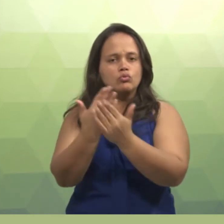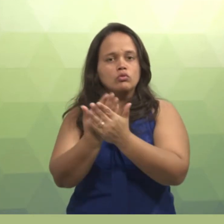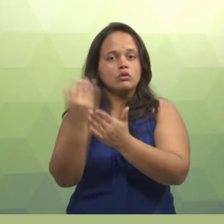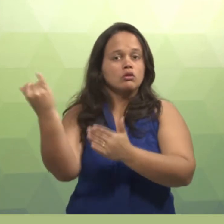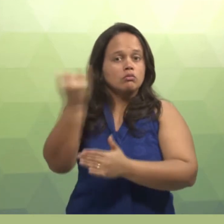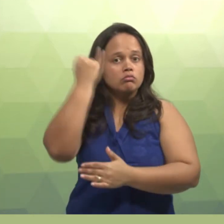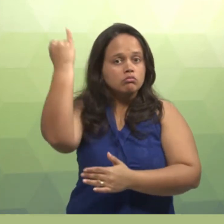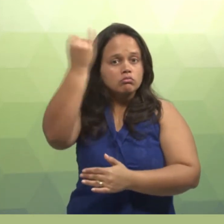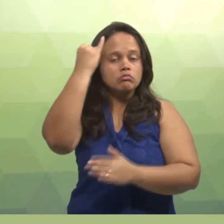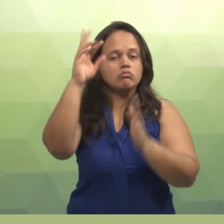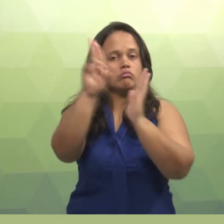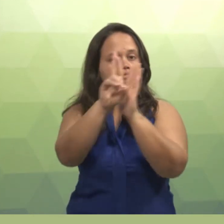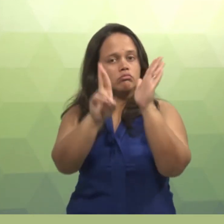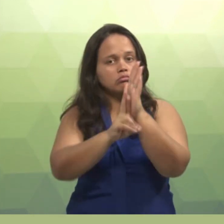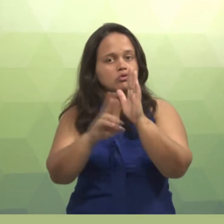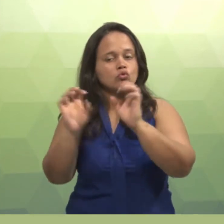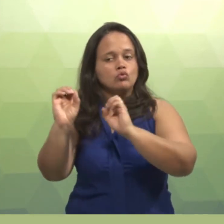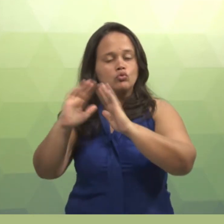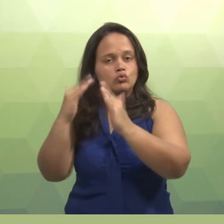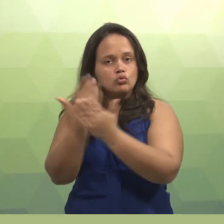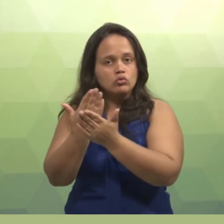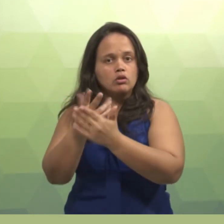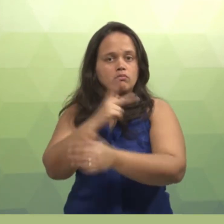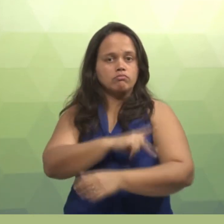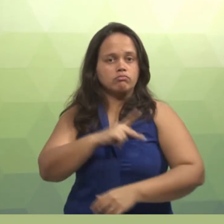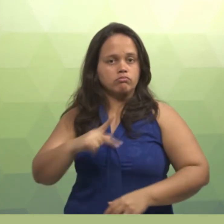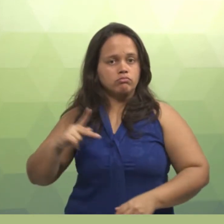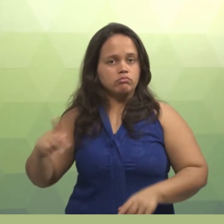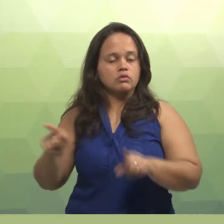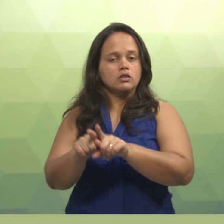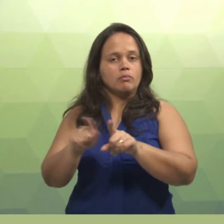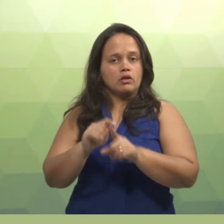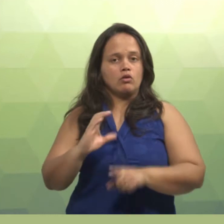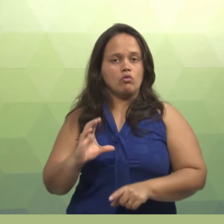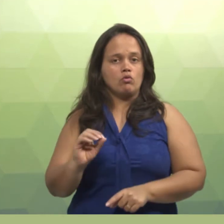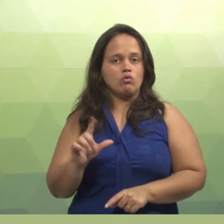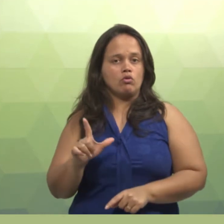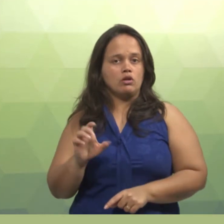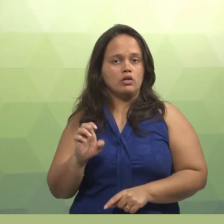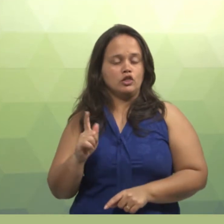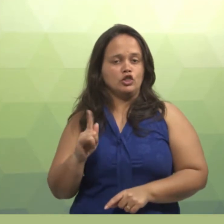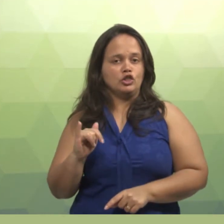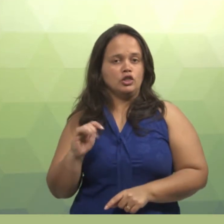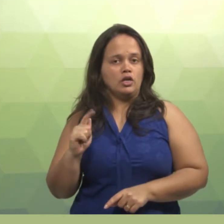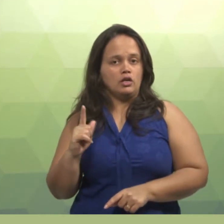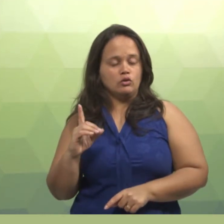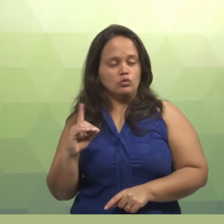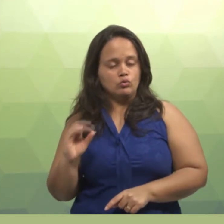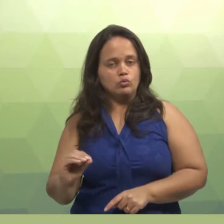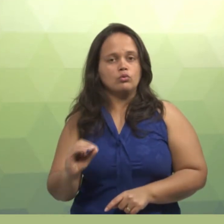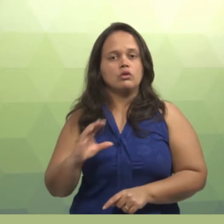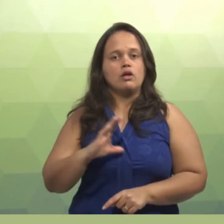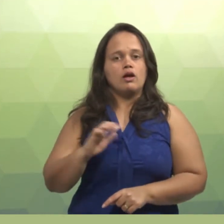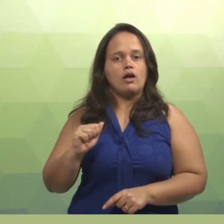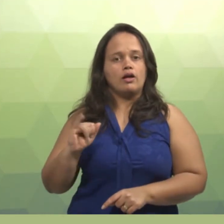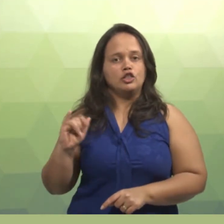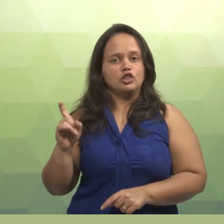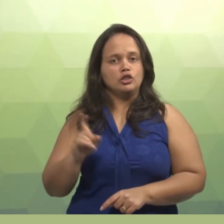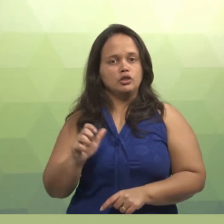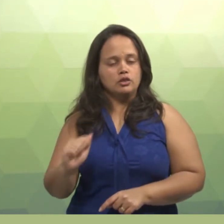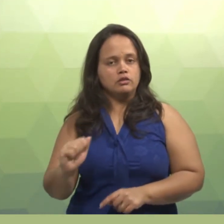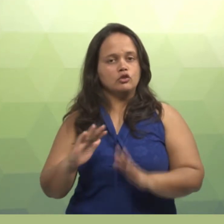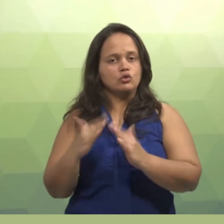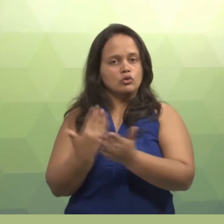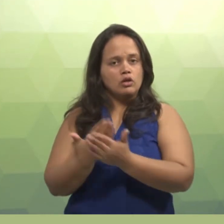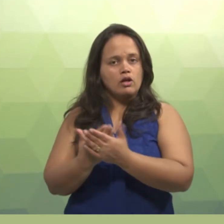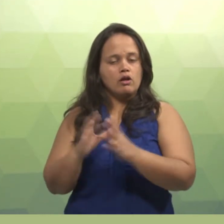escola, a importância do regimento escolar e do projeto político-pedagógico e do colegiado escolar, da caixa escolar